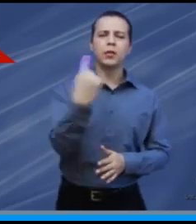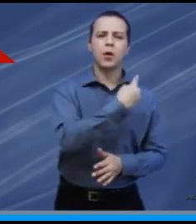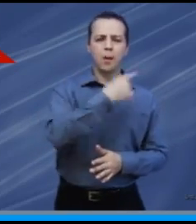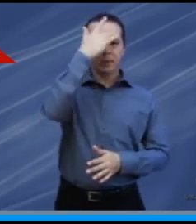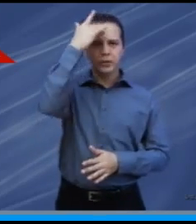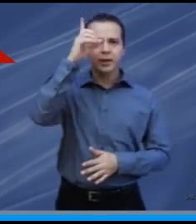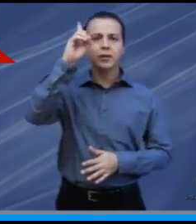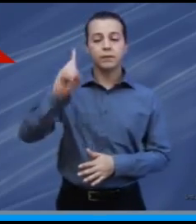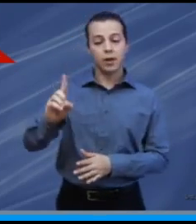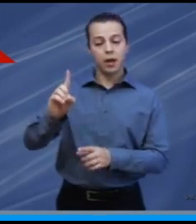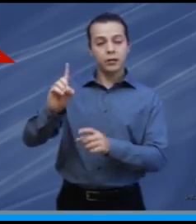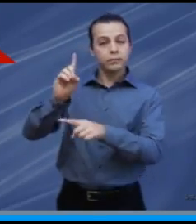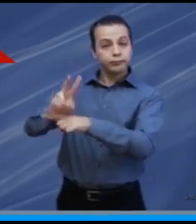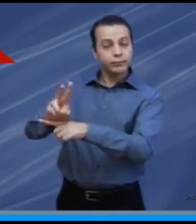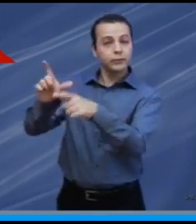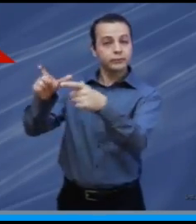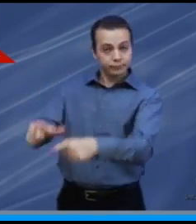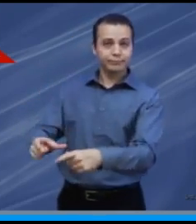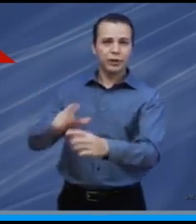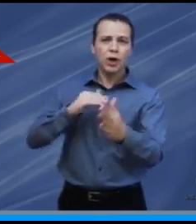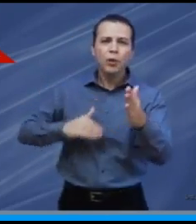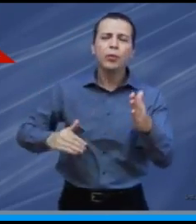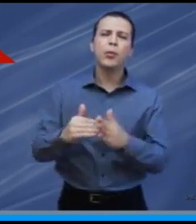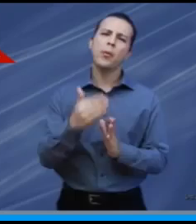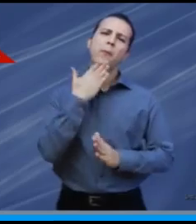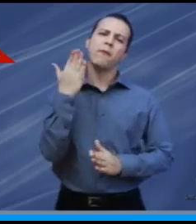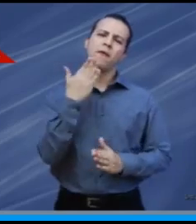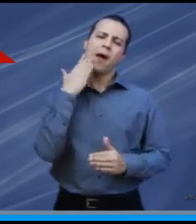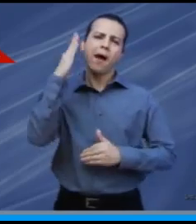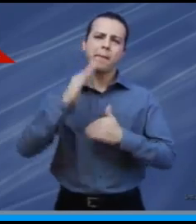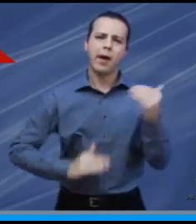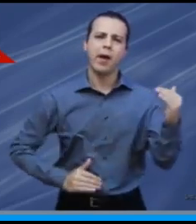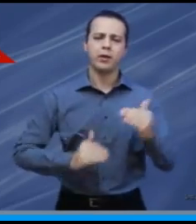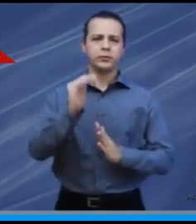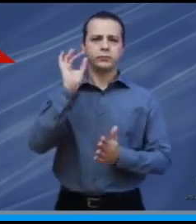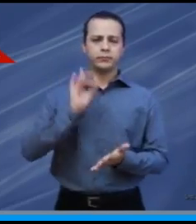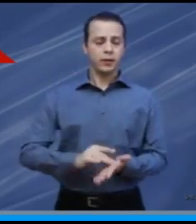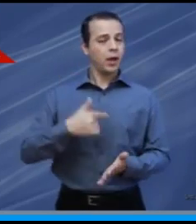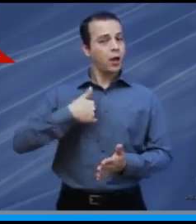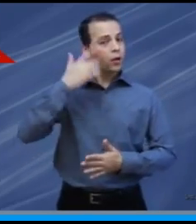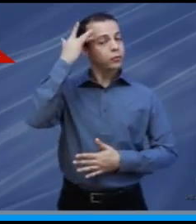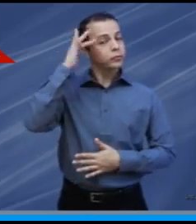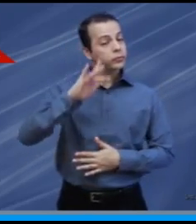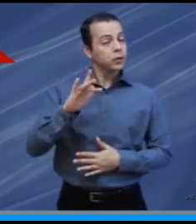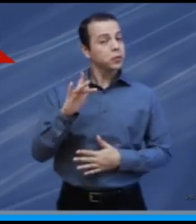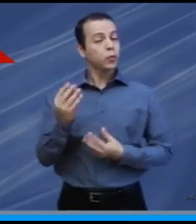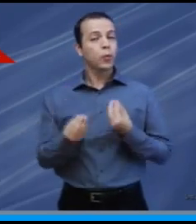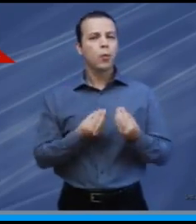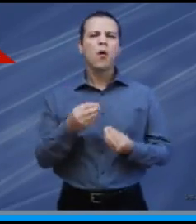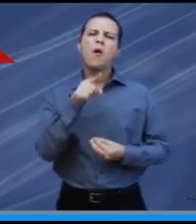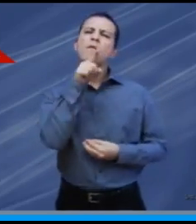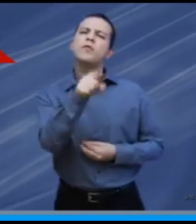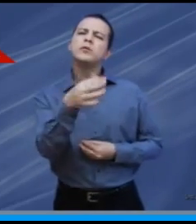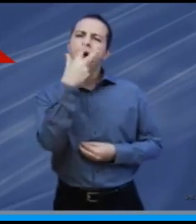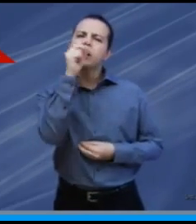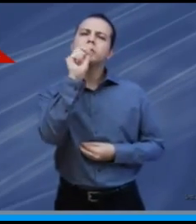é ter as pessoas um local reservado, onde tudo fica mais prático. Eu não sei, eu pergunto para você, o que você